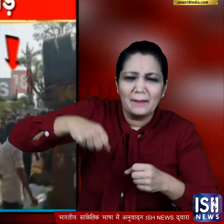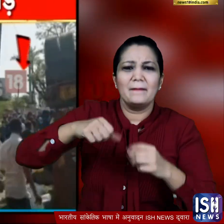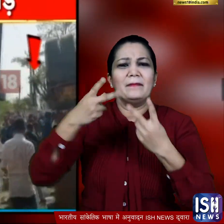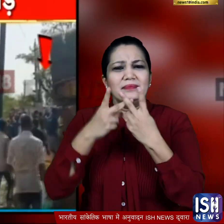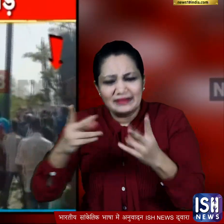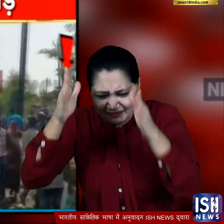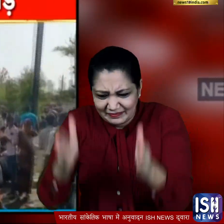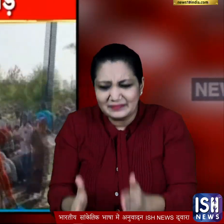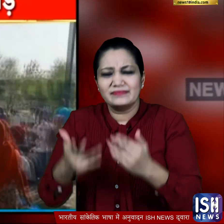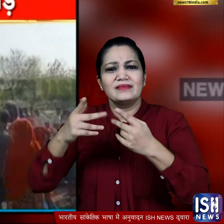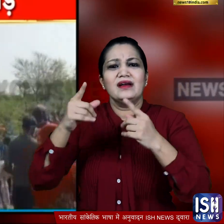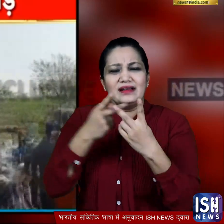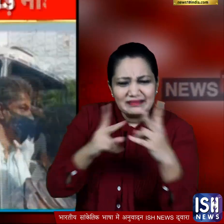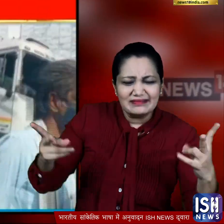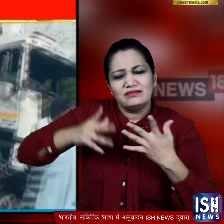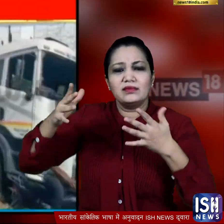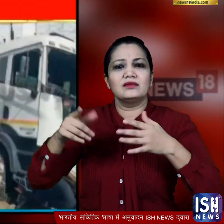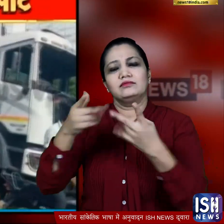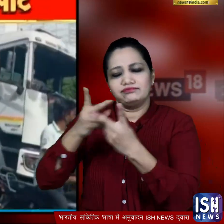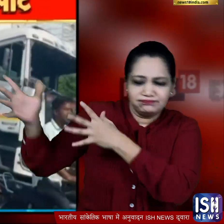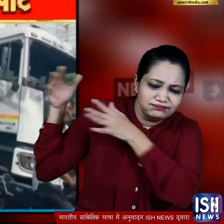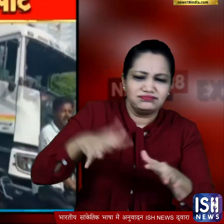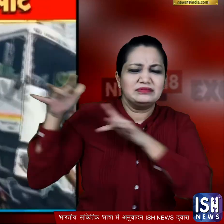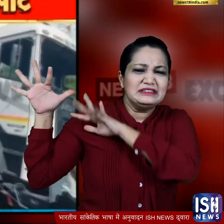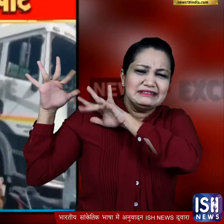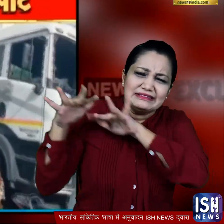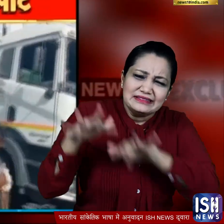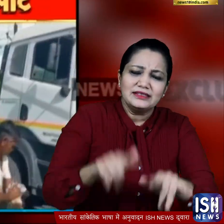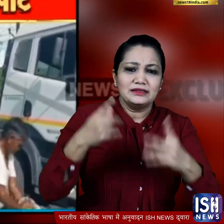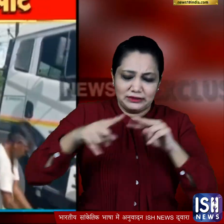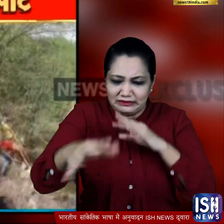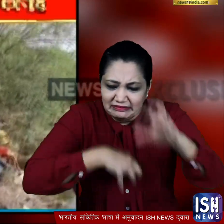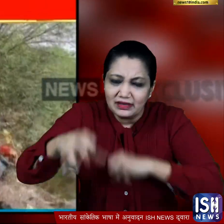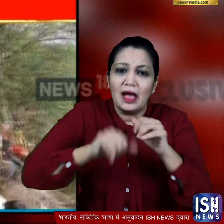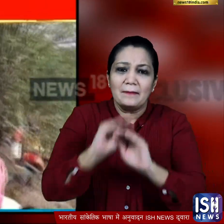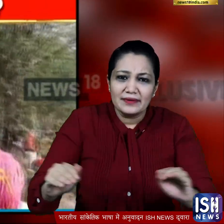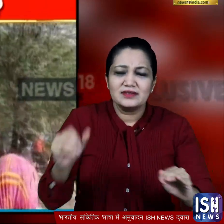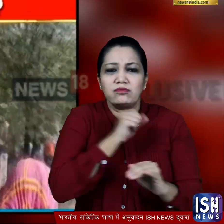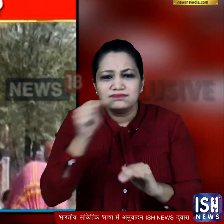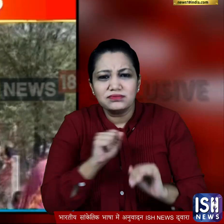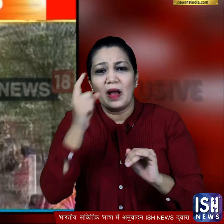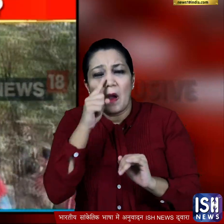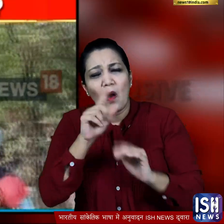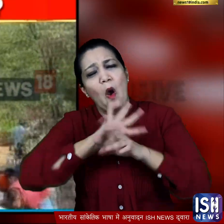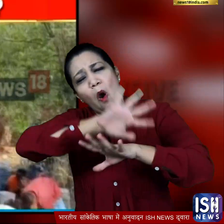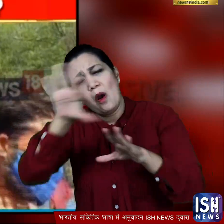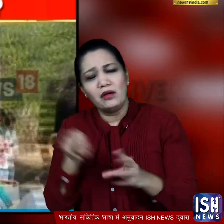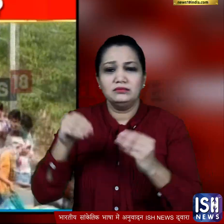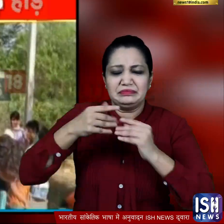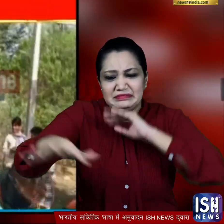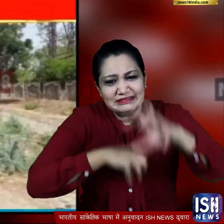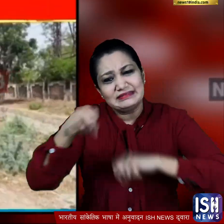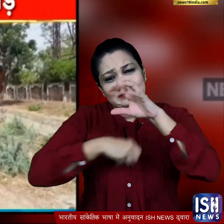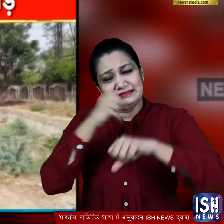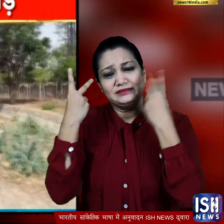ड्रम, डिब्बे और बाल्टियां लेकर पहुंचने लगे। तेल के लिए टैंकर के पास लोगों का जमावड़ा लग गया। इनमें बच्चे, बुजुर्ग और महिलाएं सभी